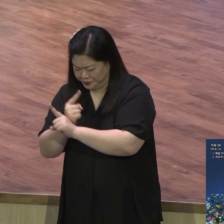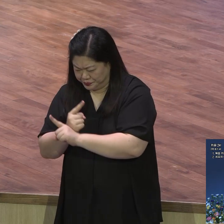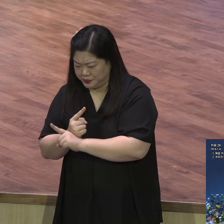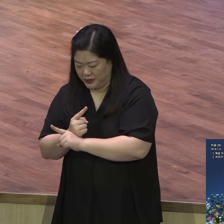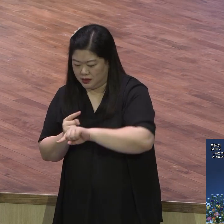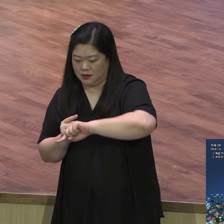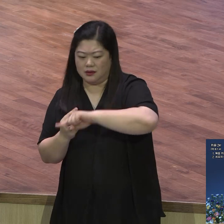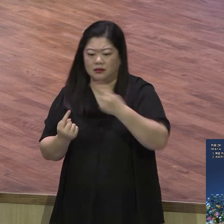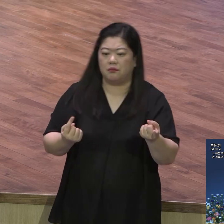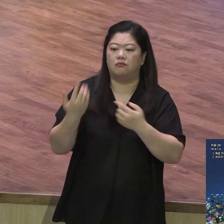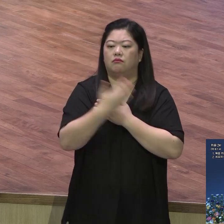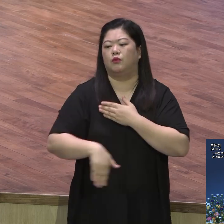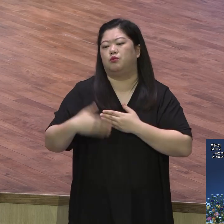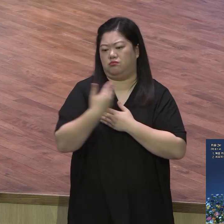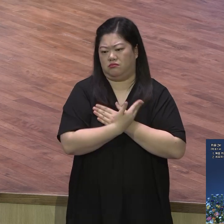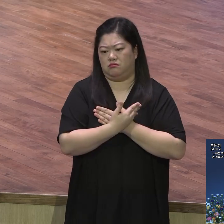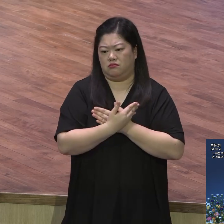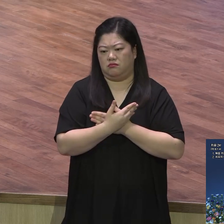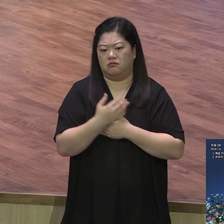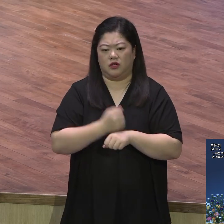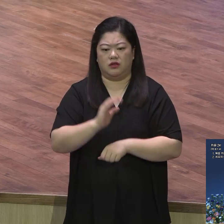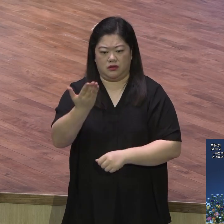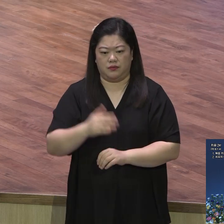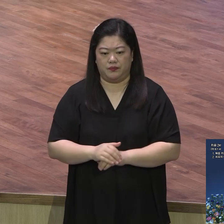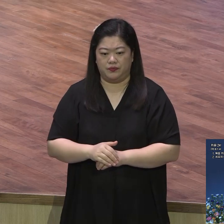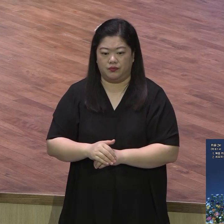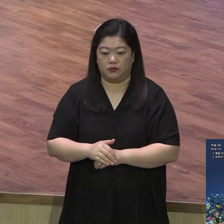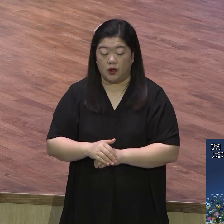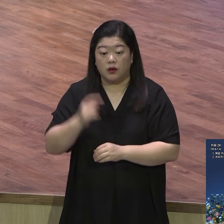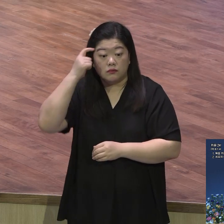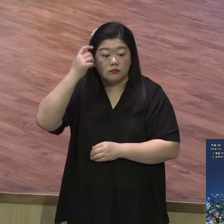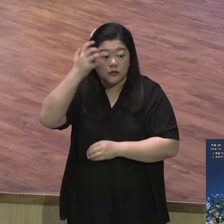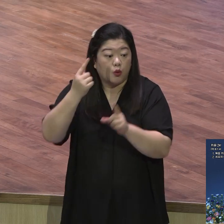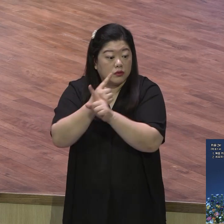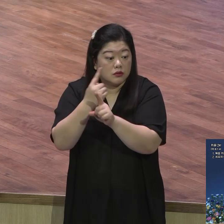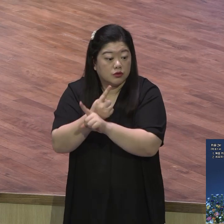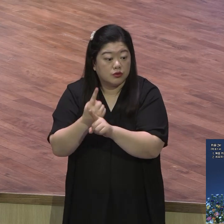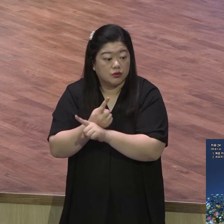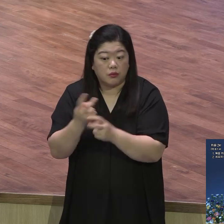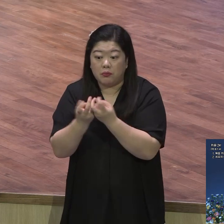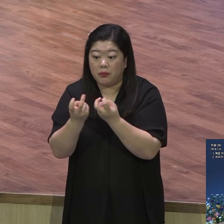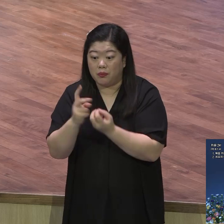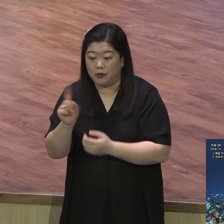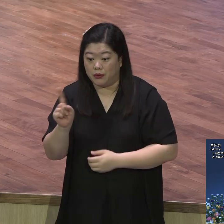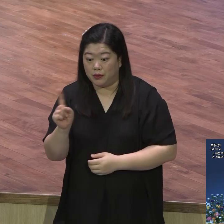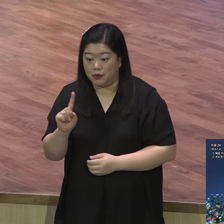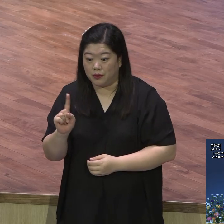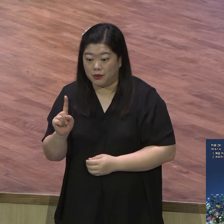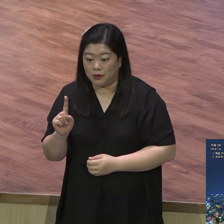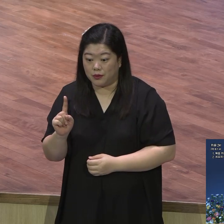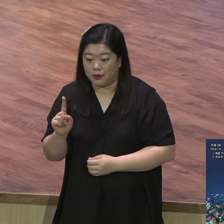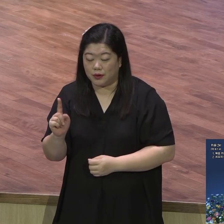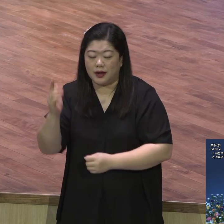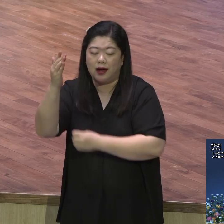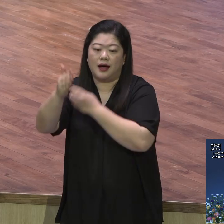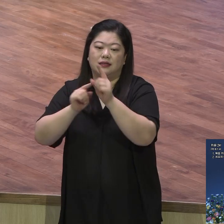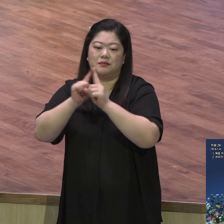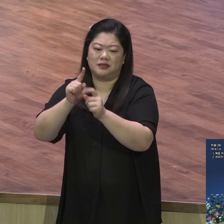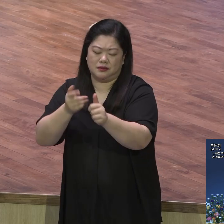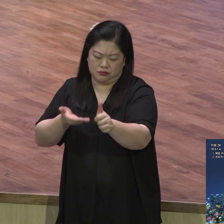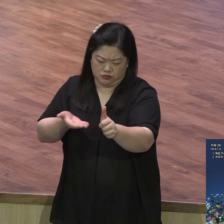영혼이 살아나기 위해서는 하나님의 말씀이 들어가야만 살 수 있어요. 영혼이 살아나기 위해서 하나님의 말씀만